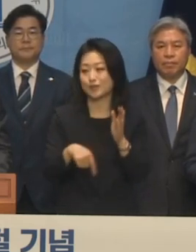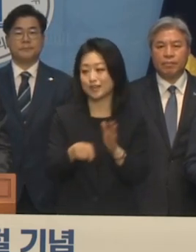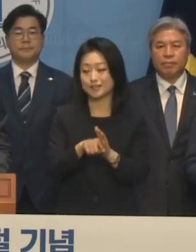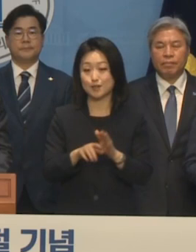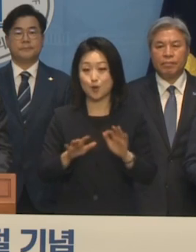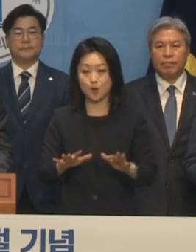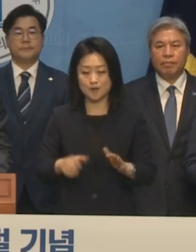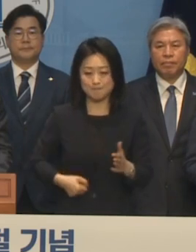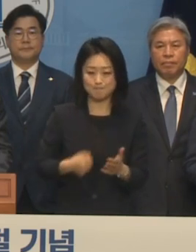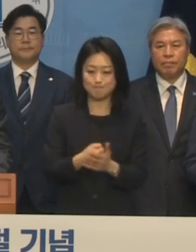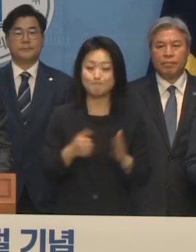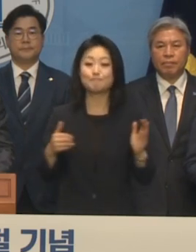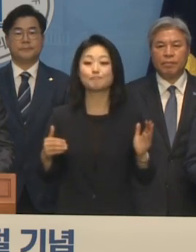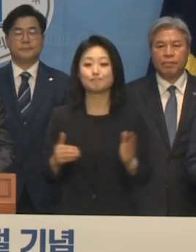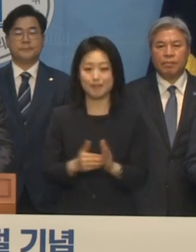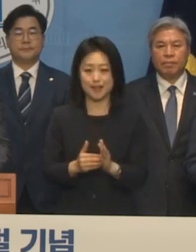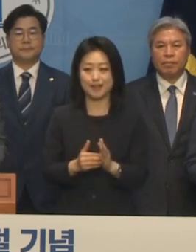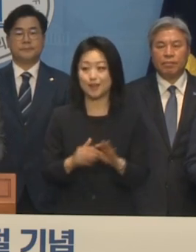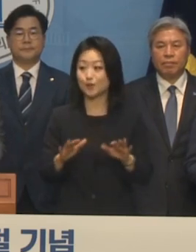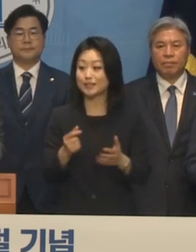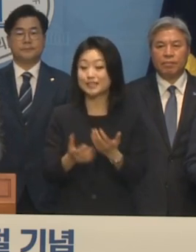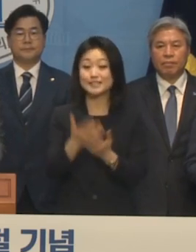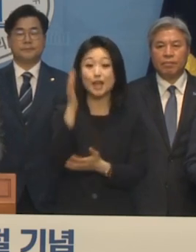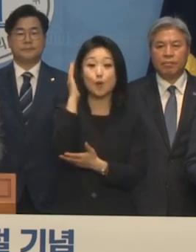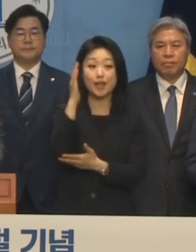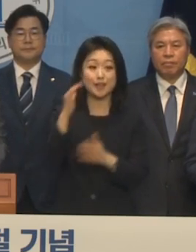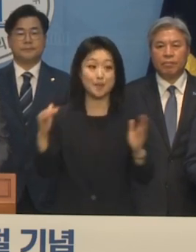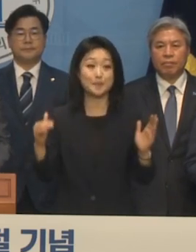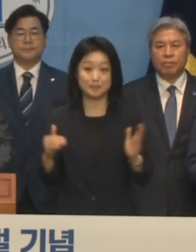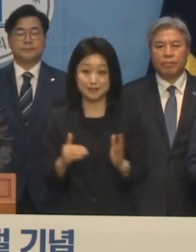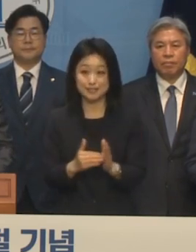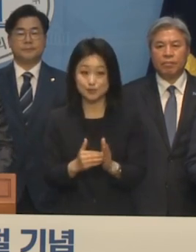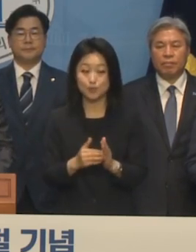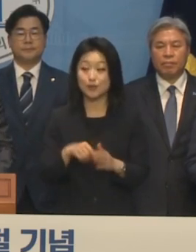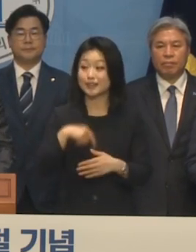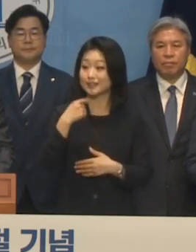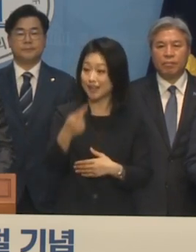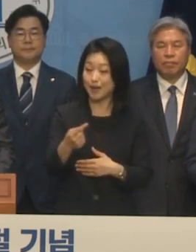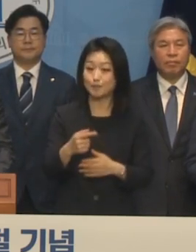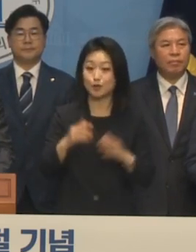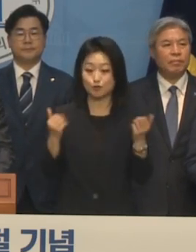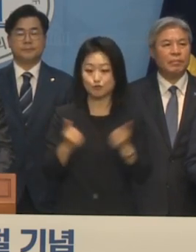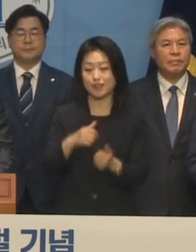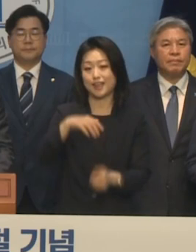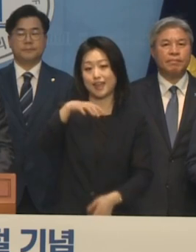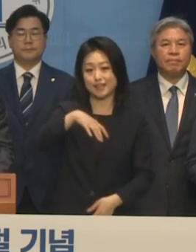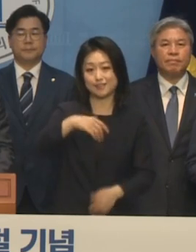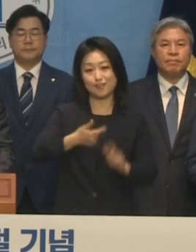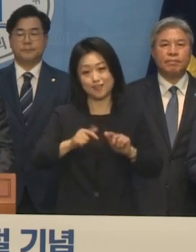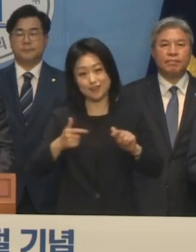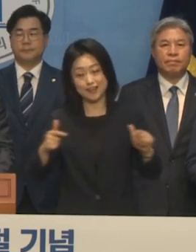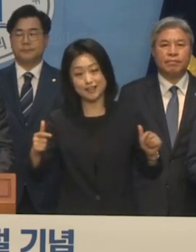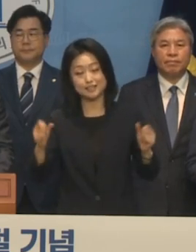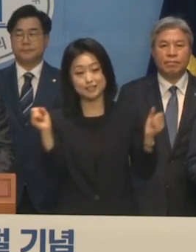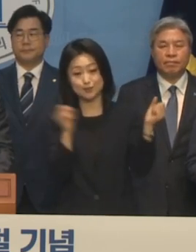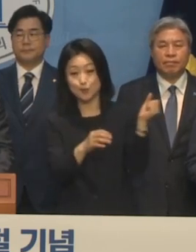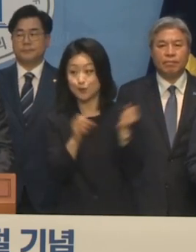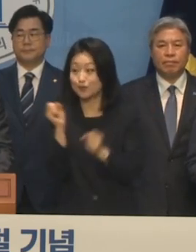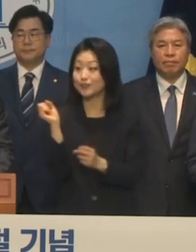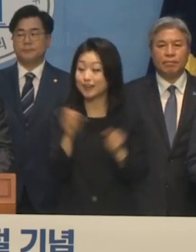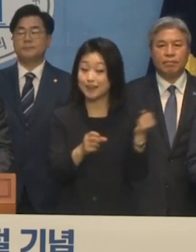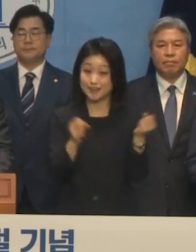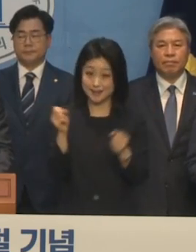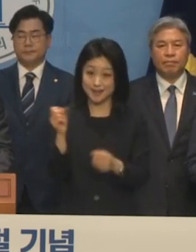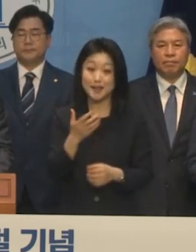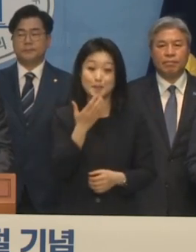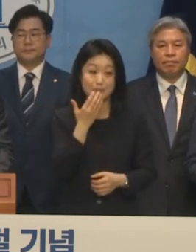오늘 의지를 다졌습니다. 오늘 기자회견 이렇게 마무리하고요. 이후에도 국회에서 다양한 논의 테이블들을